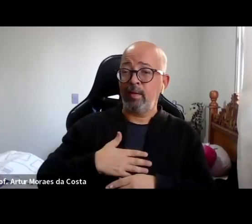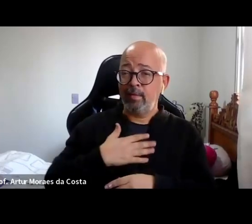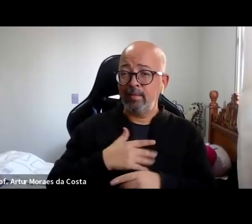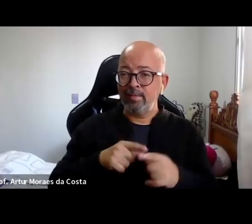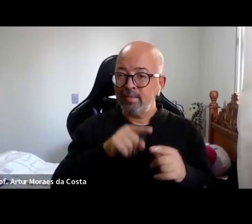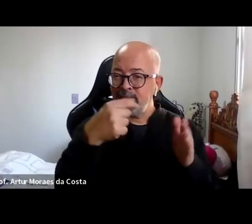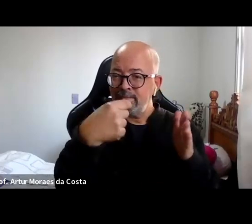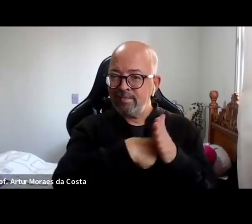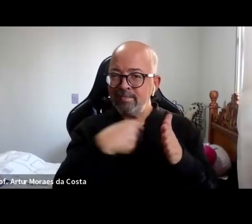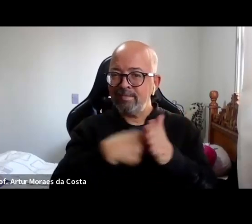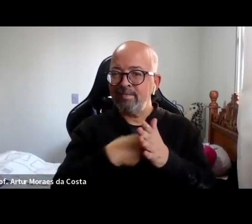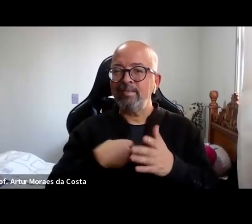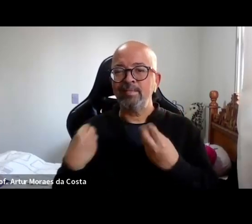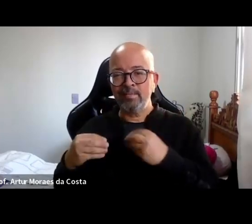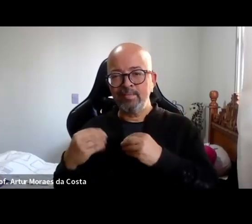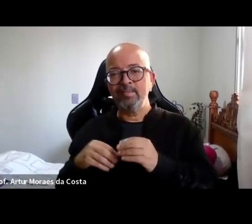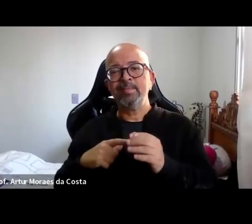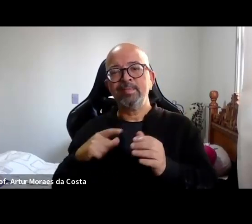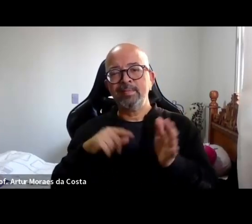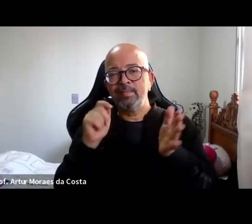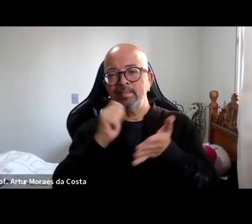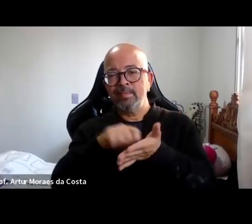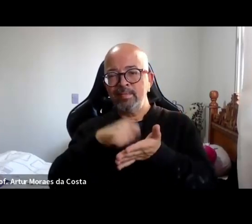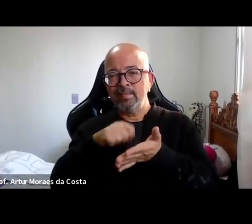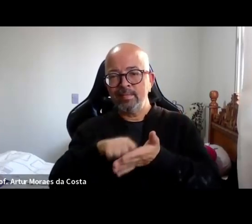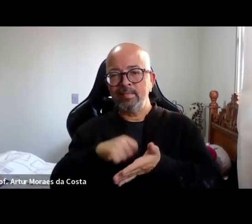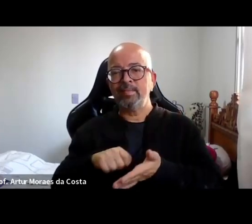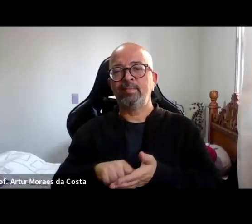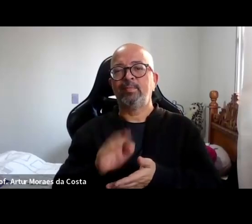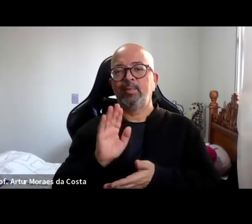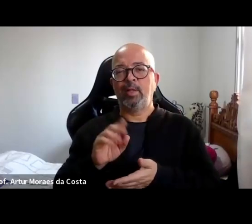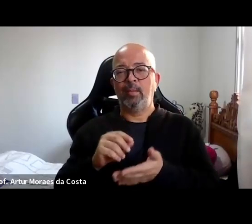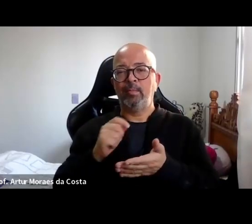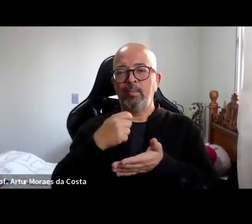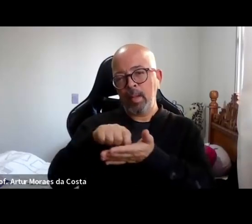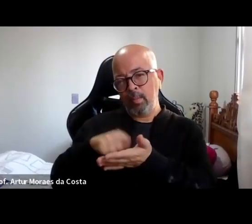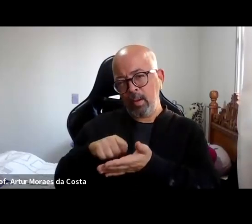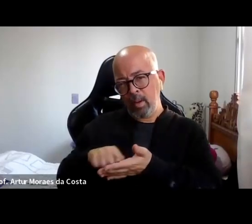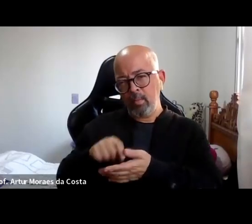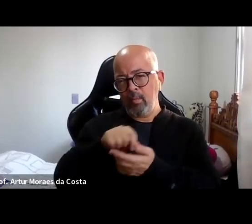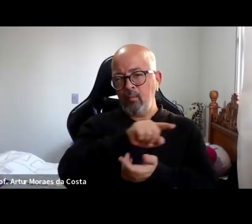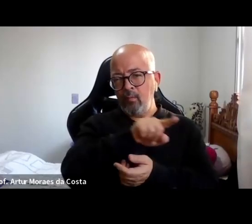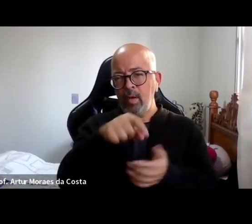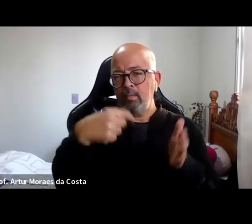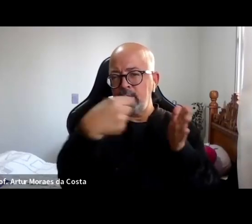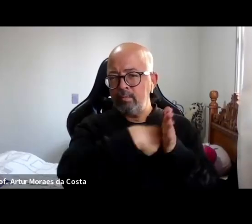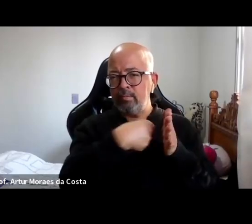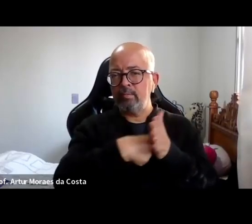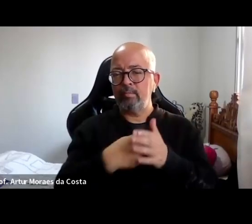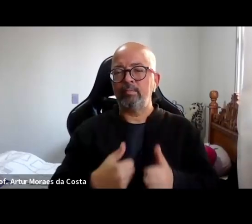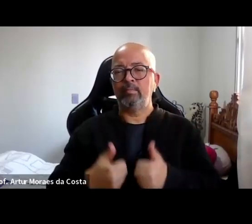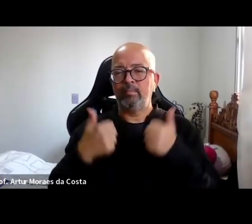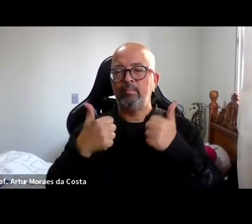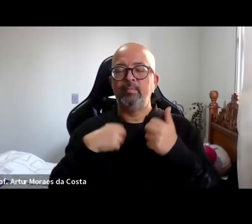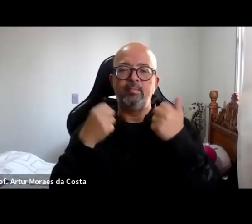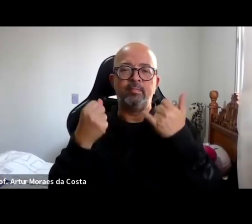un un un momento más más adelante esto que tiene que ver con las comidas y los restaurantes y algunos contextos específicos lo vamos a comentar ahorita